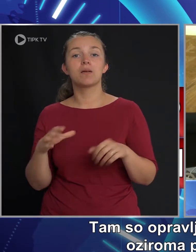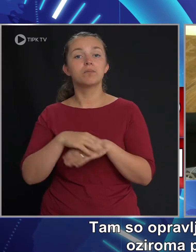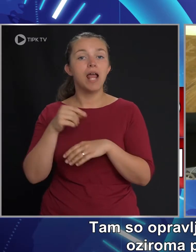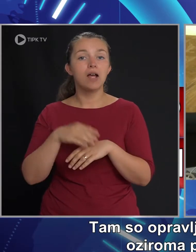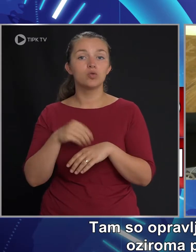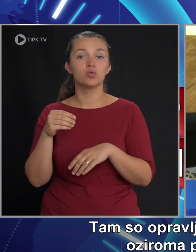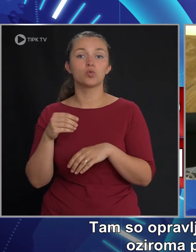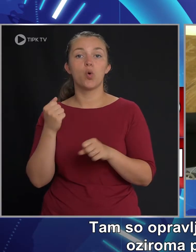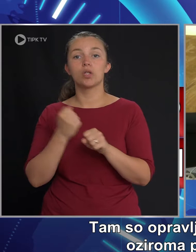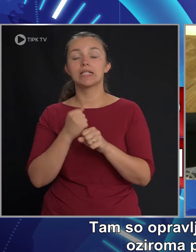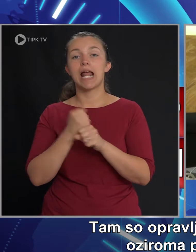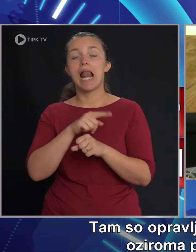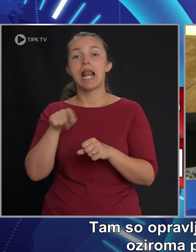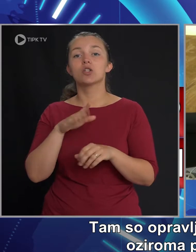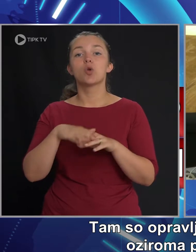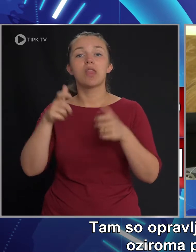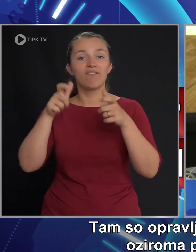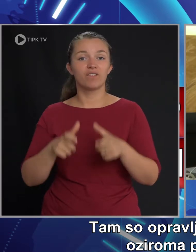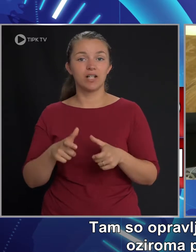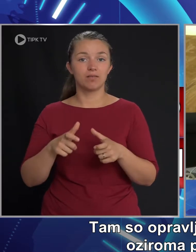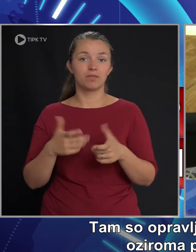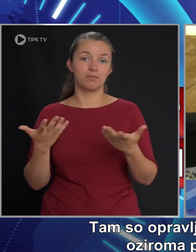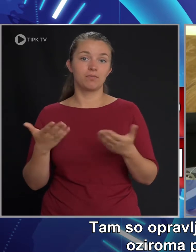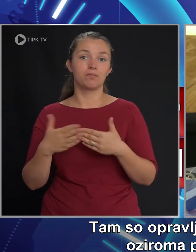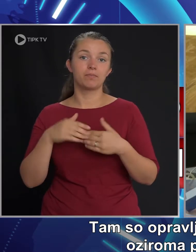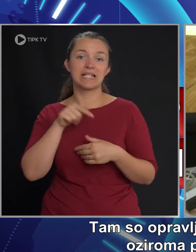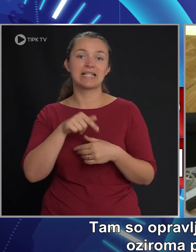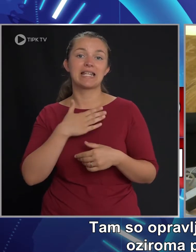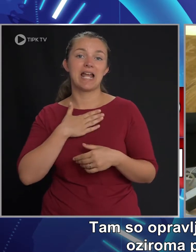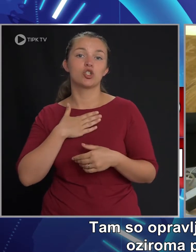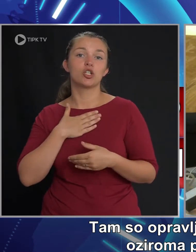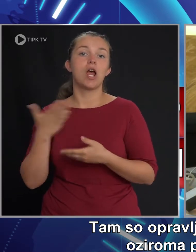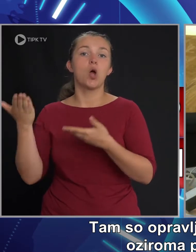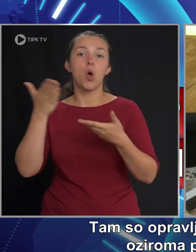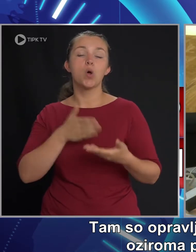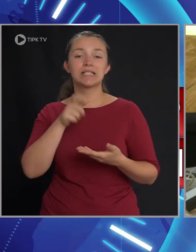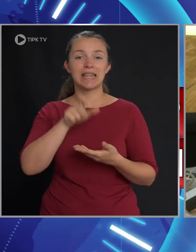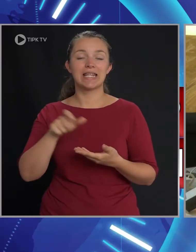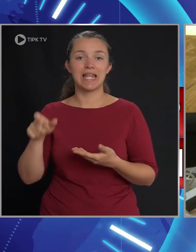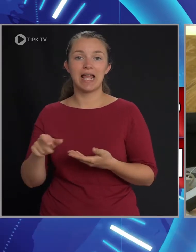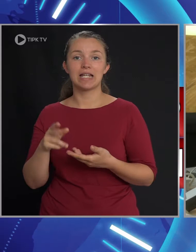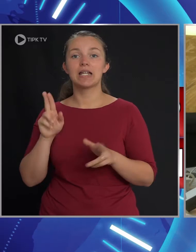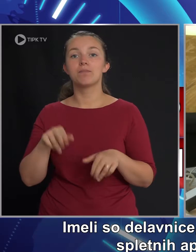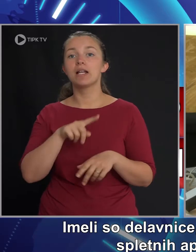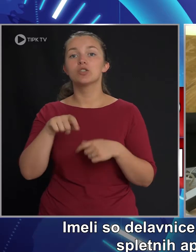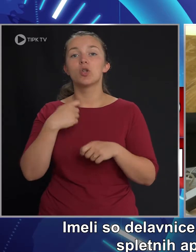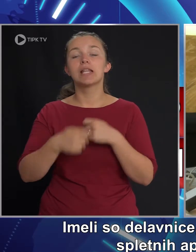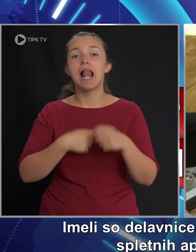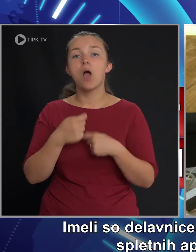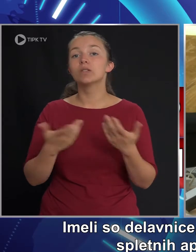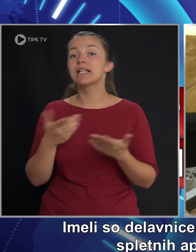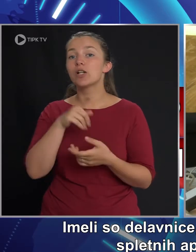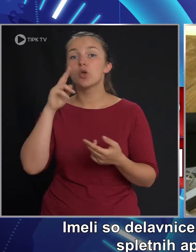opravljali prakso, delali so na firmi, oziroma pač pri teh naših gostiteljih. Imeli